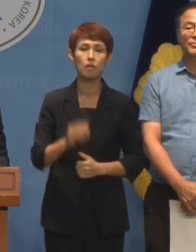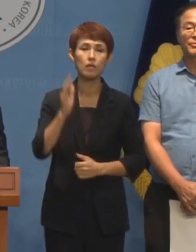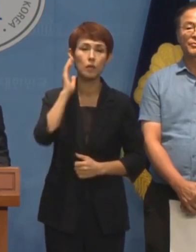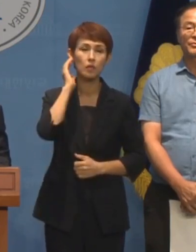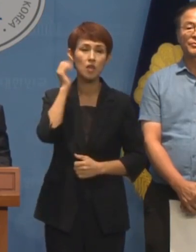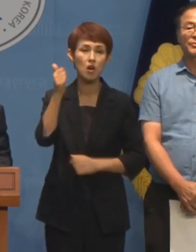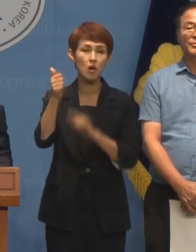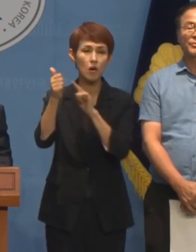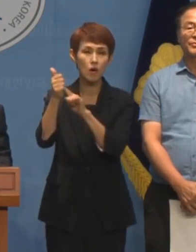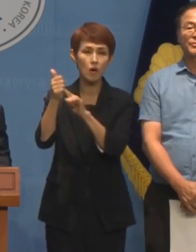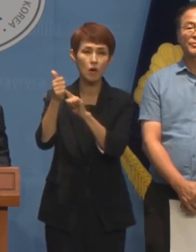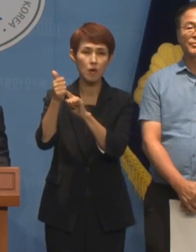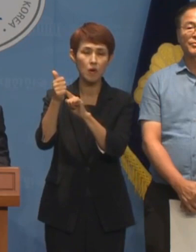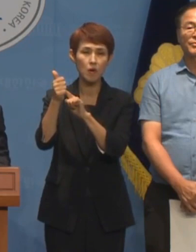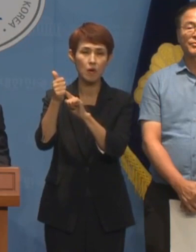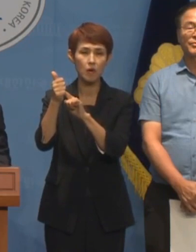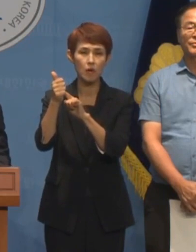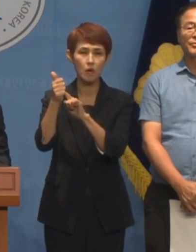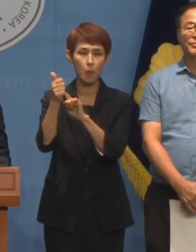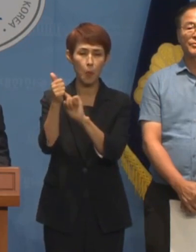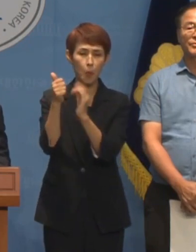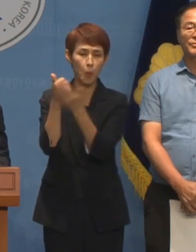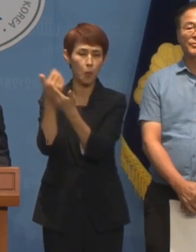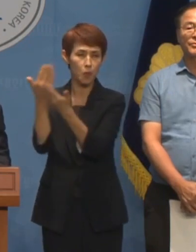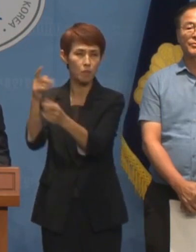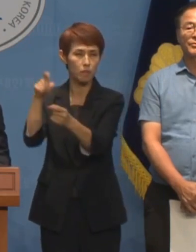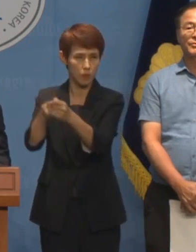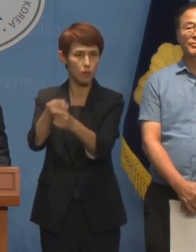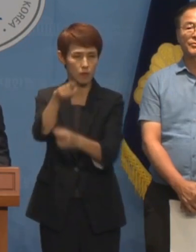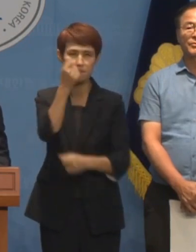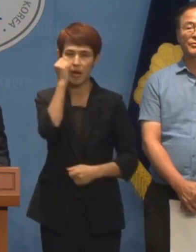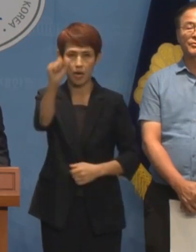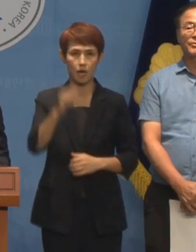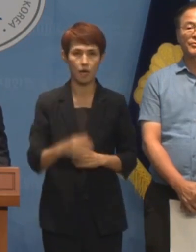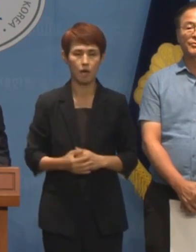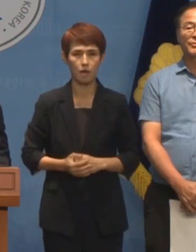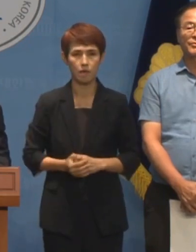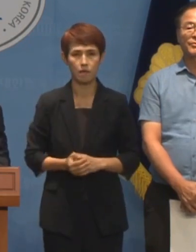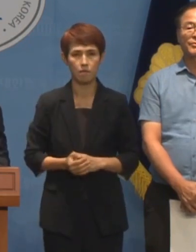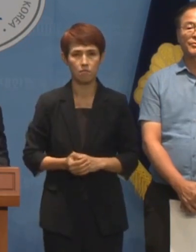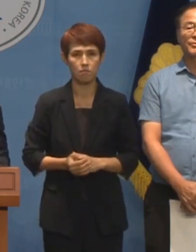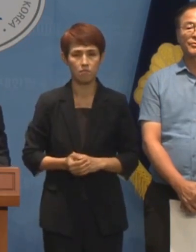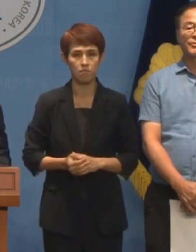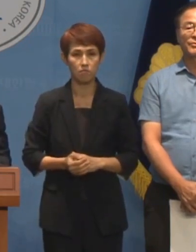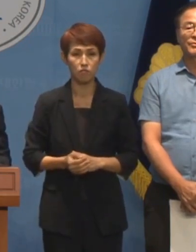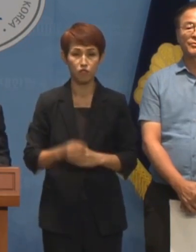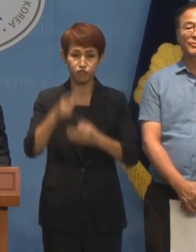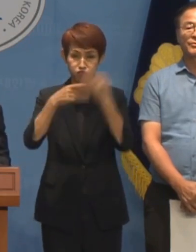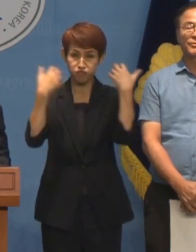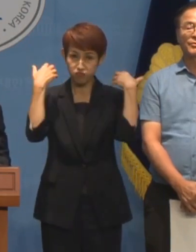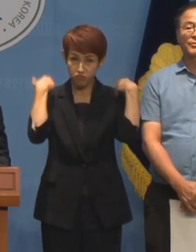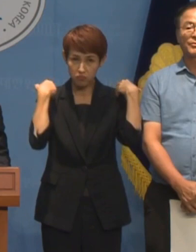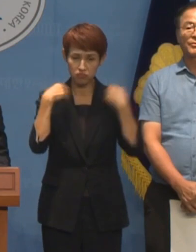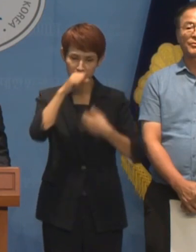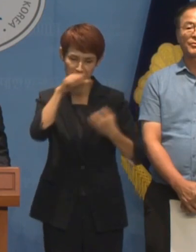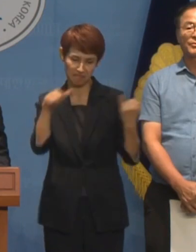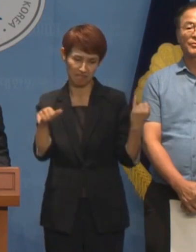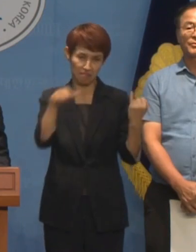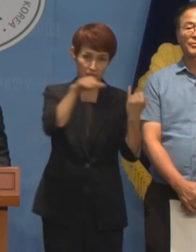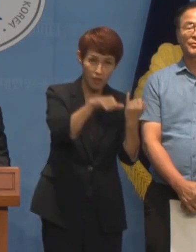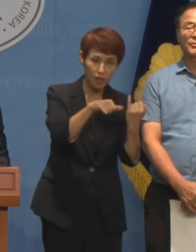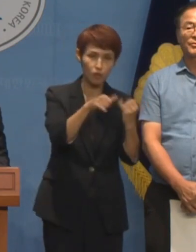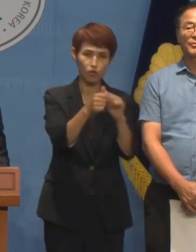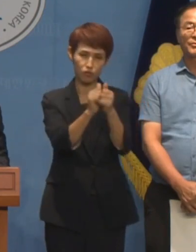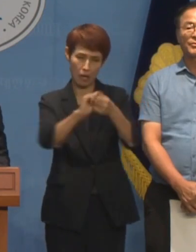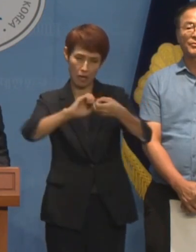심기 경호 수사입니다. 윤석열 정권은 명분백 수수, 주가 조작, 고속도로 게이트 등 김건희 여사의